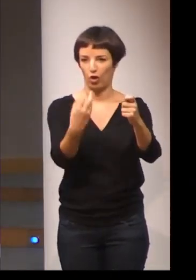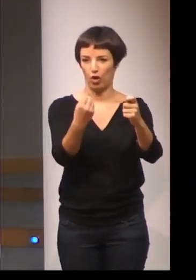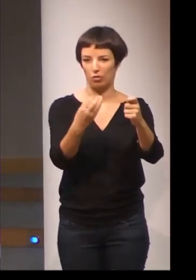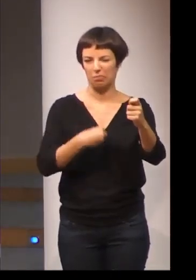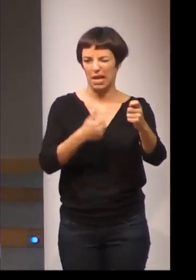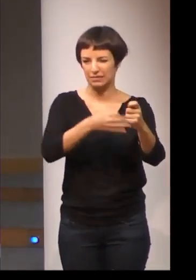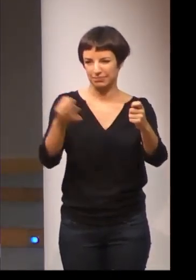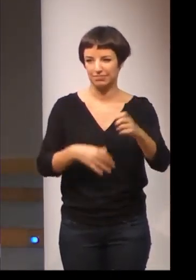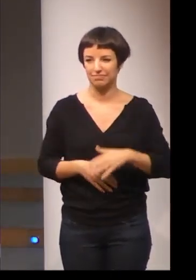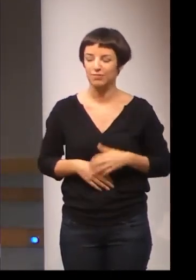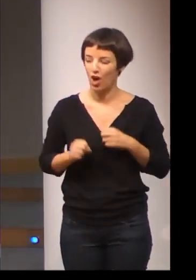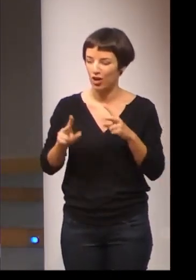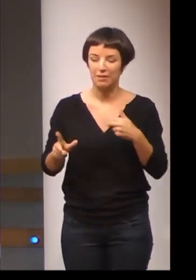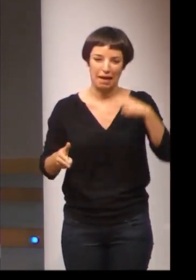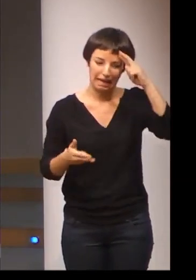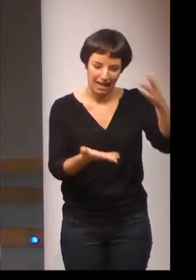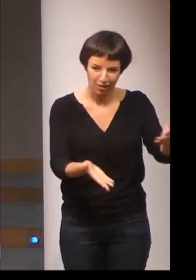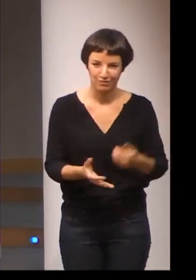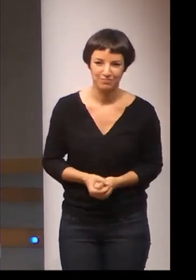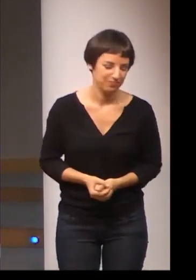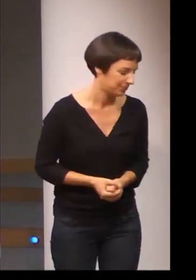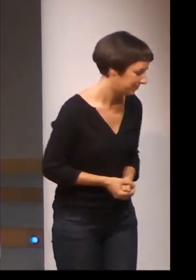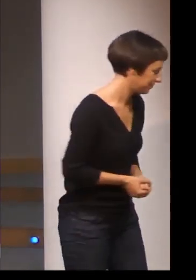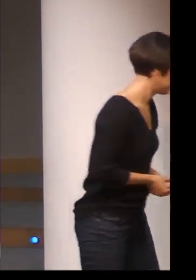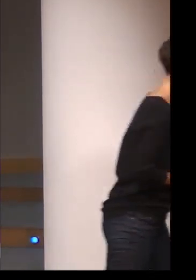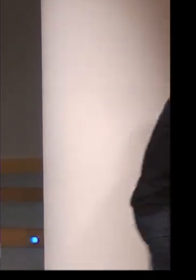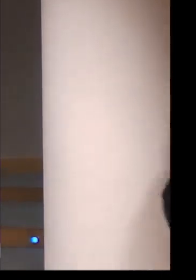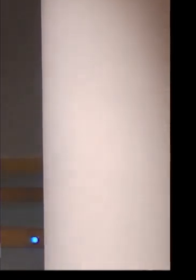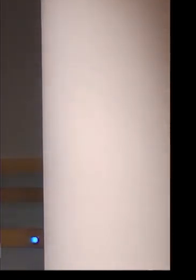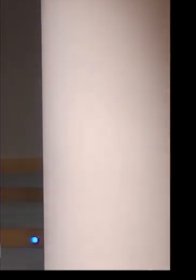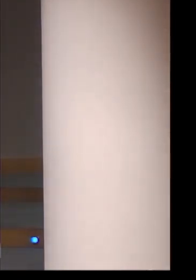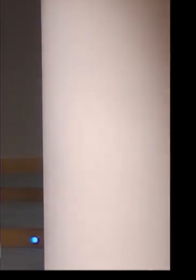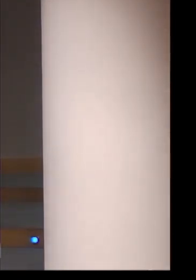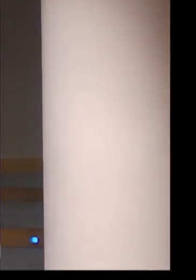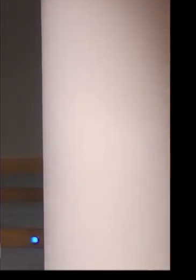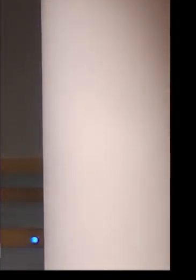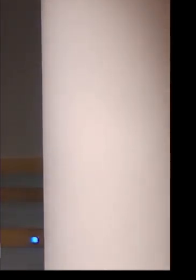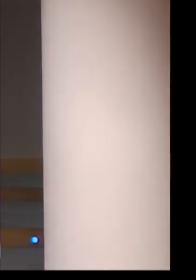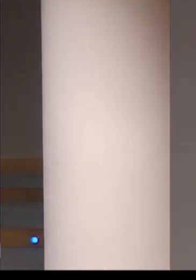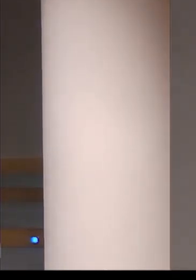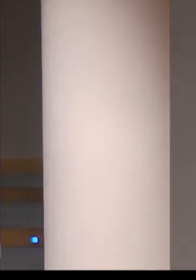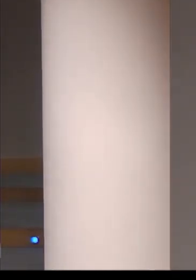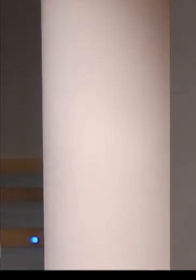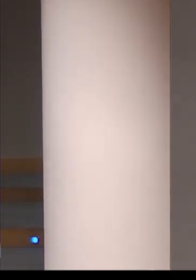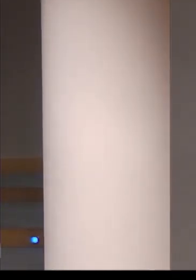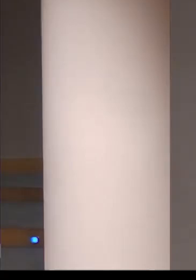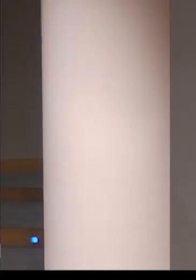ser más eficaz. Venga, Ricardo. Bien, muchísimas gracias a todos. Gracias, Ana.